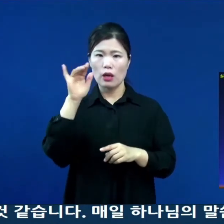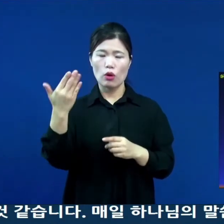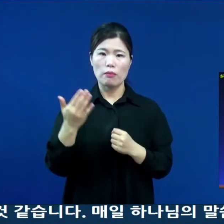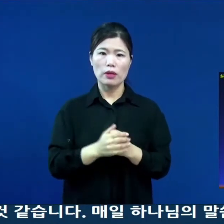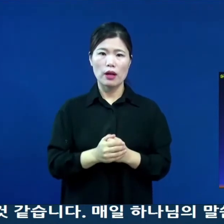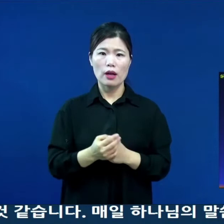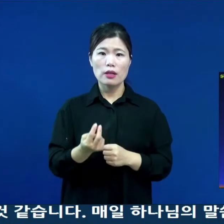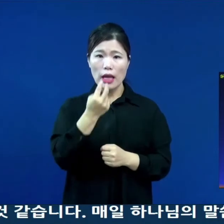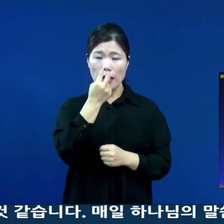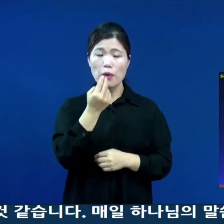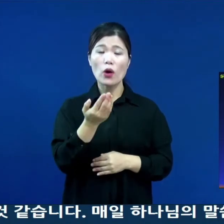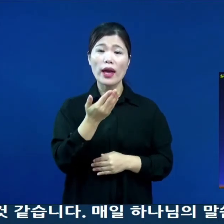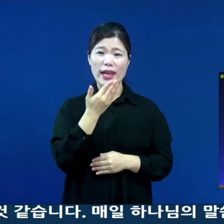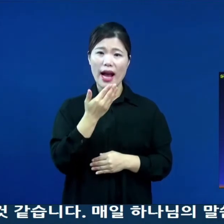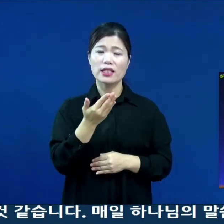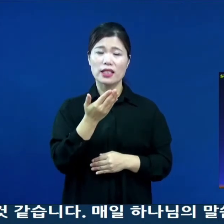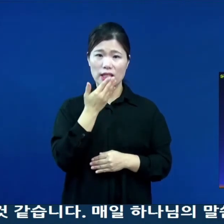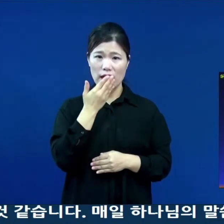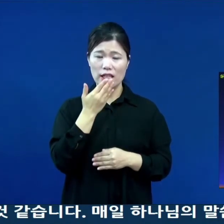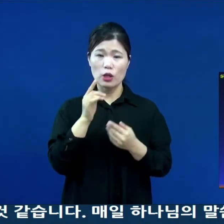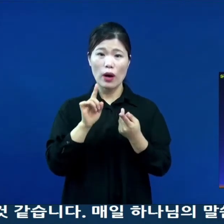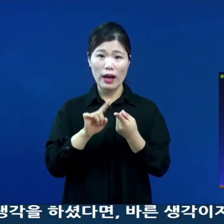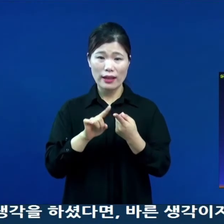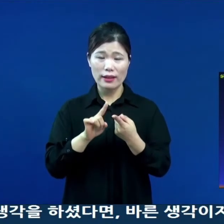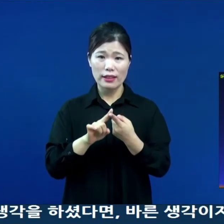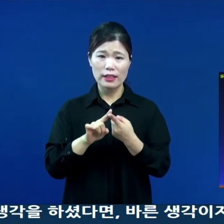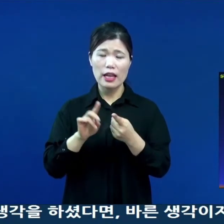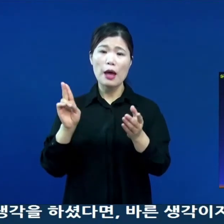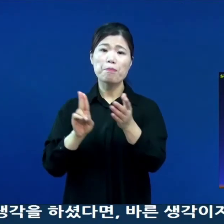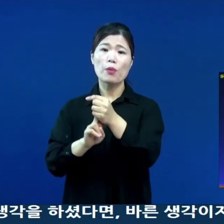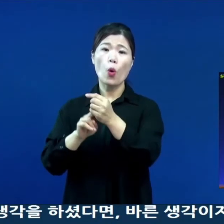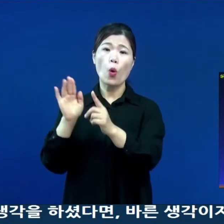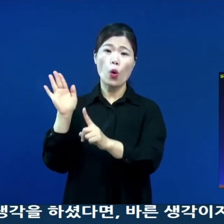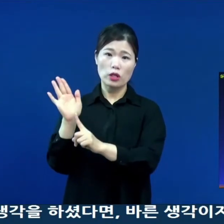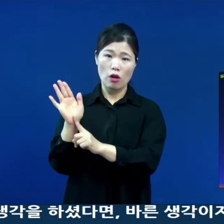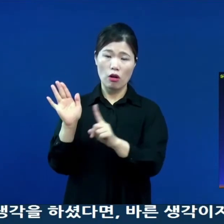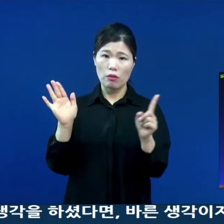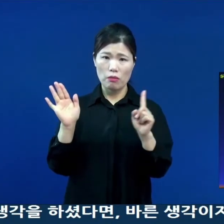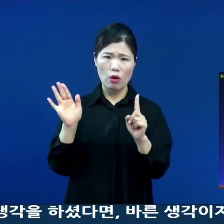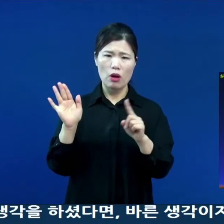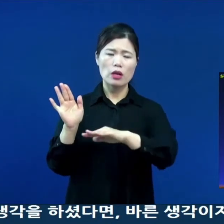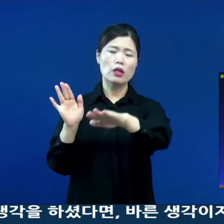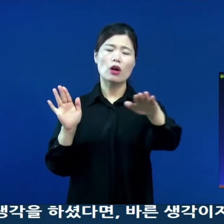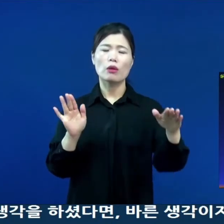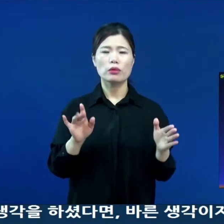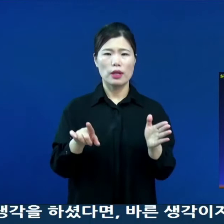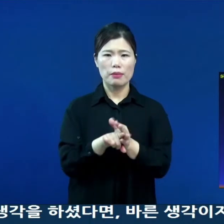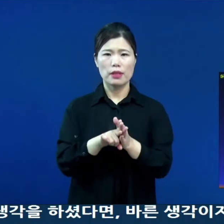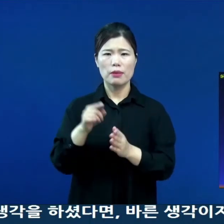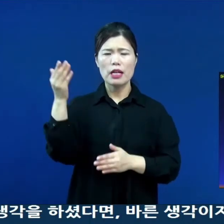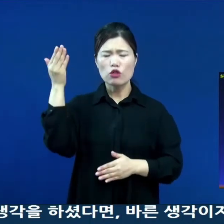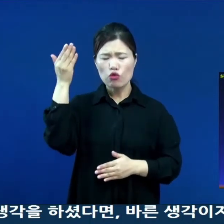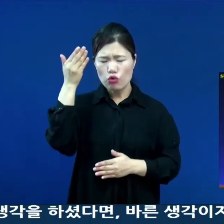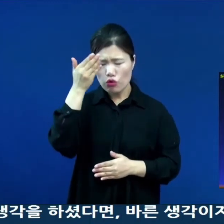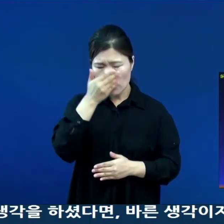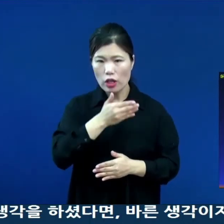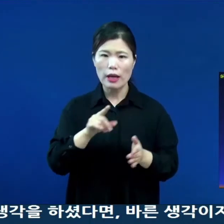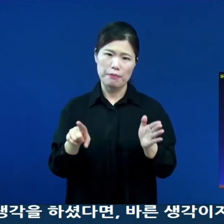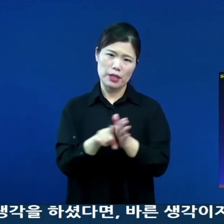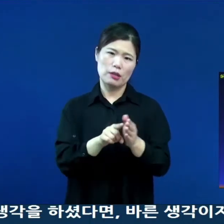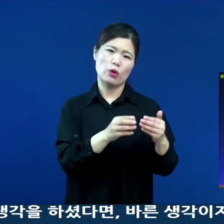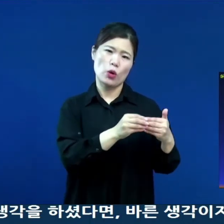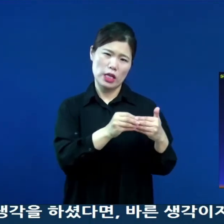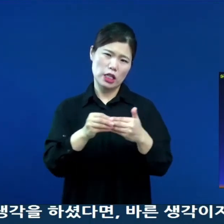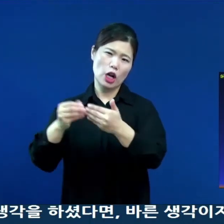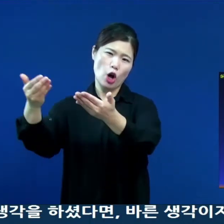생명의 양식이라는 이 표적은 우리의 믿음을 순전한 믿음으로 이끌어가는 이 교훈이기